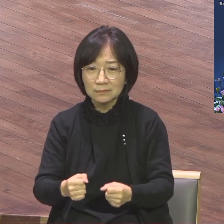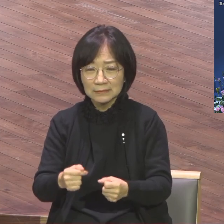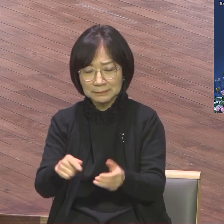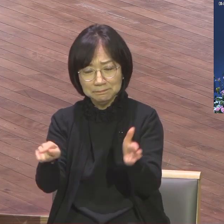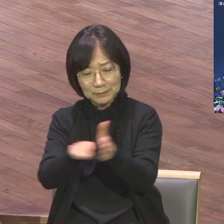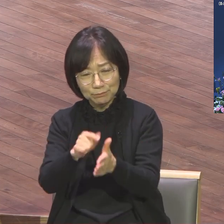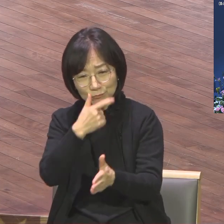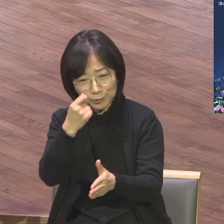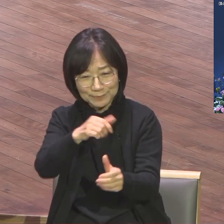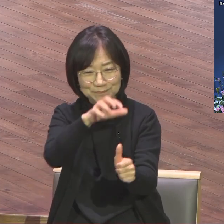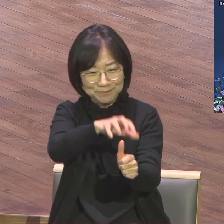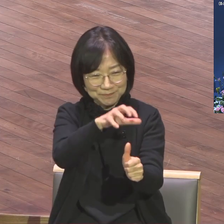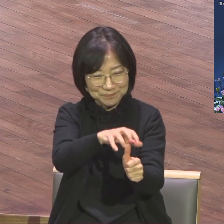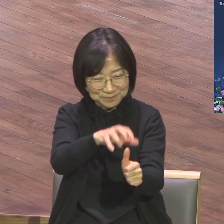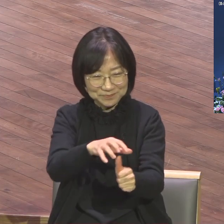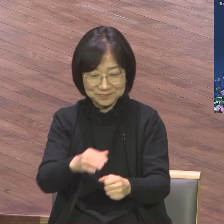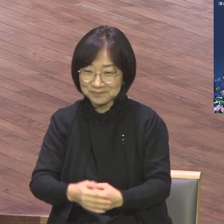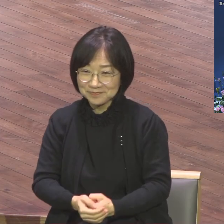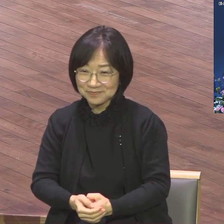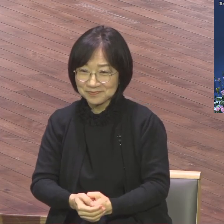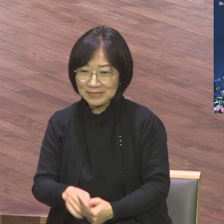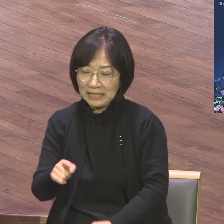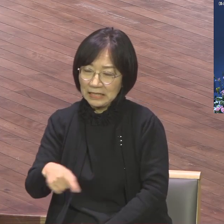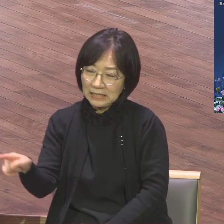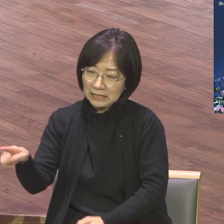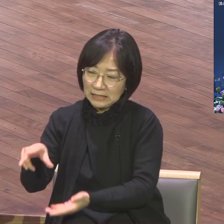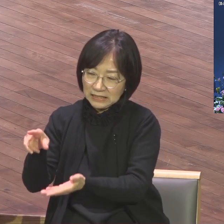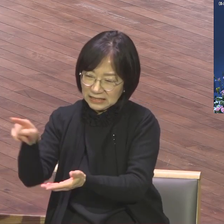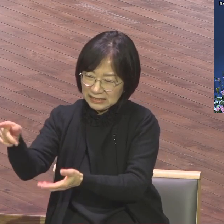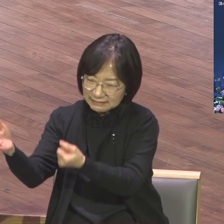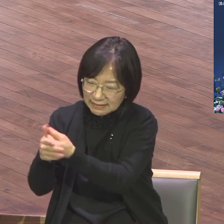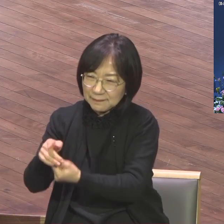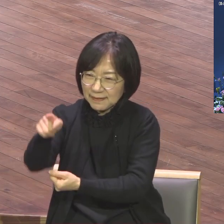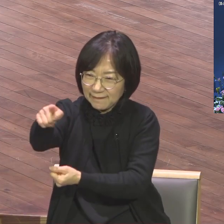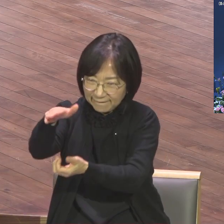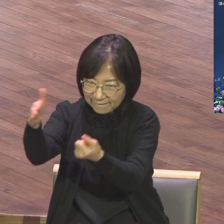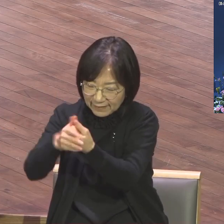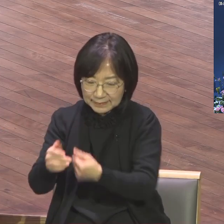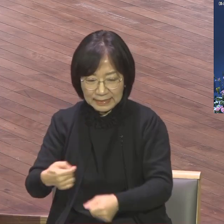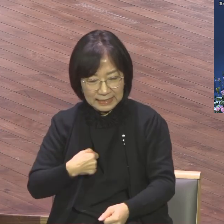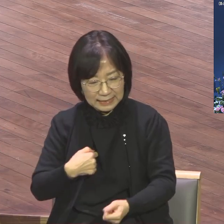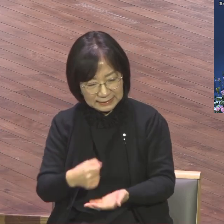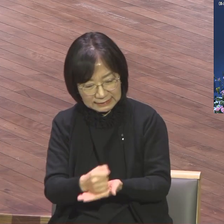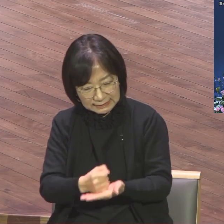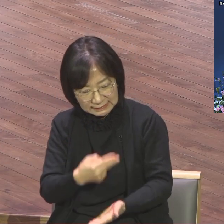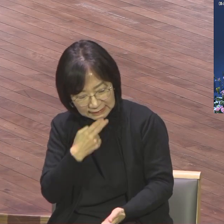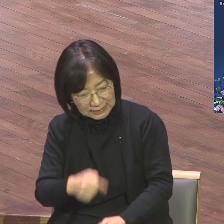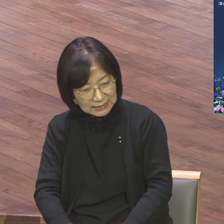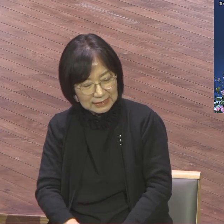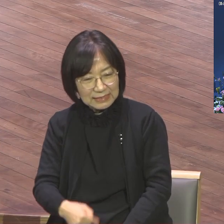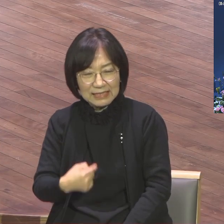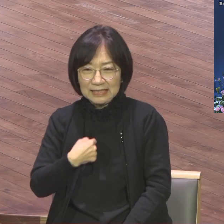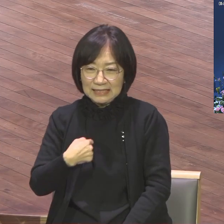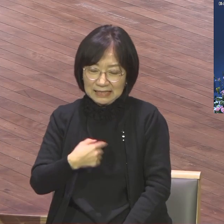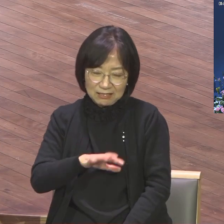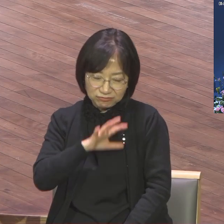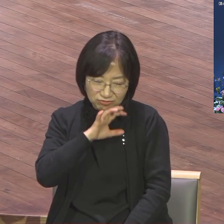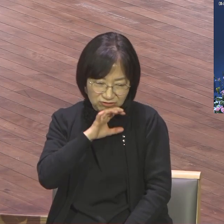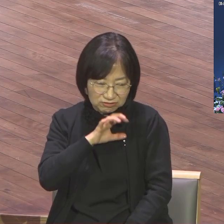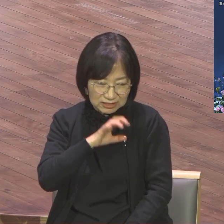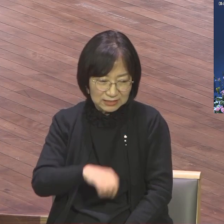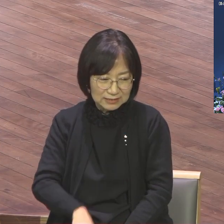이래 이 사람 때문에 저 사람 때문에 이런 일 저런 일 내가 재 수가 없어서 내가 이렇게 잘못 태어났던 내가